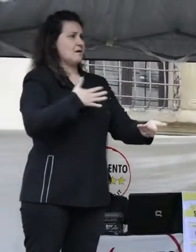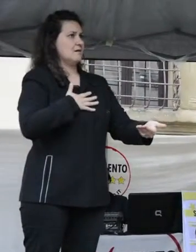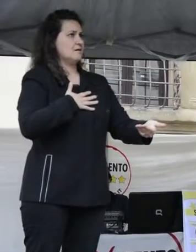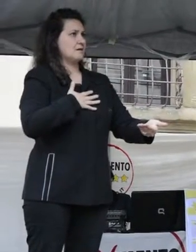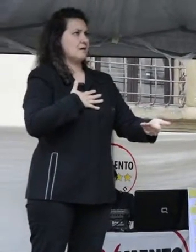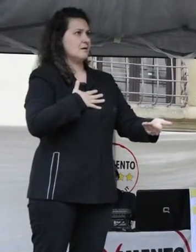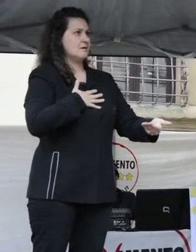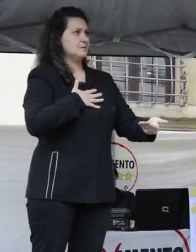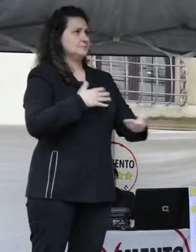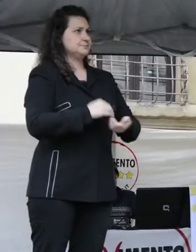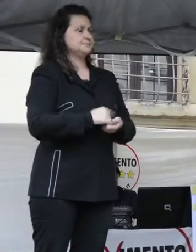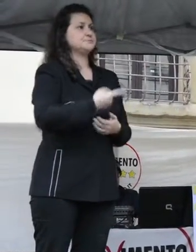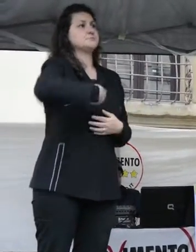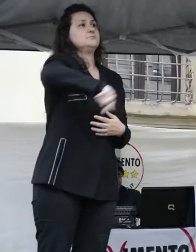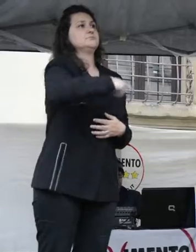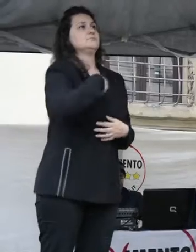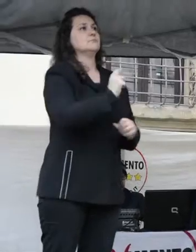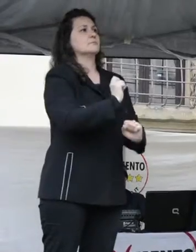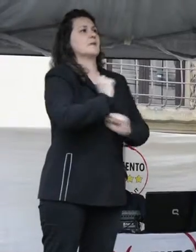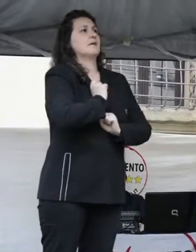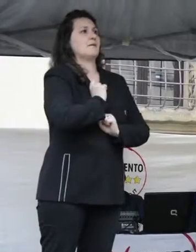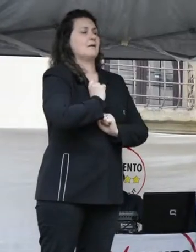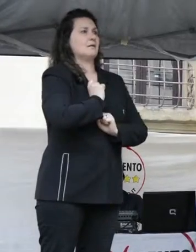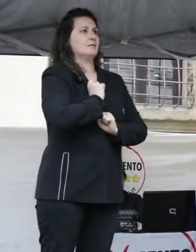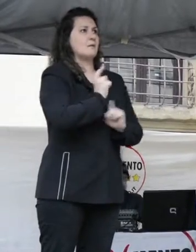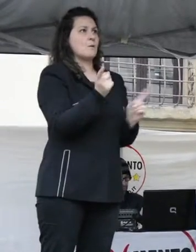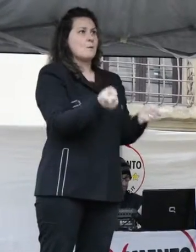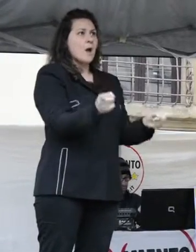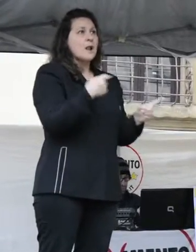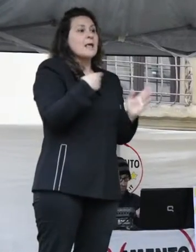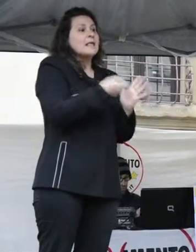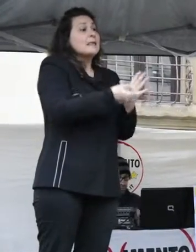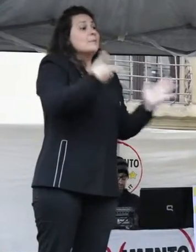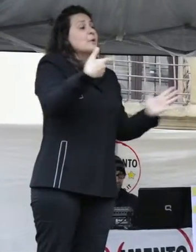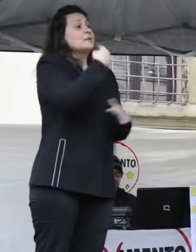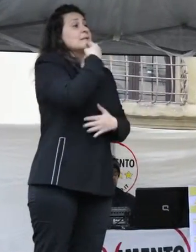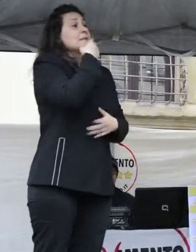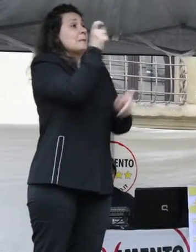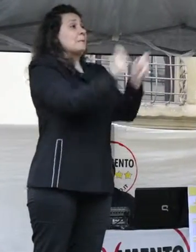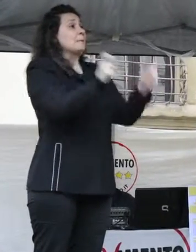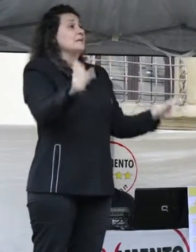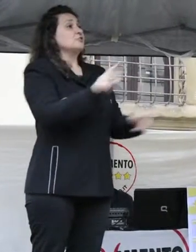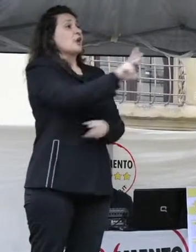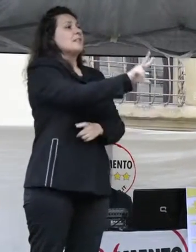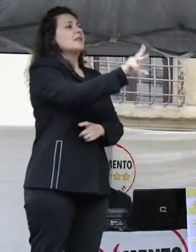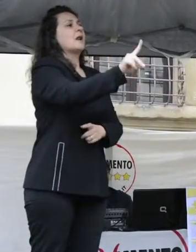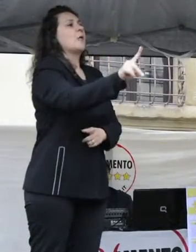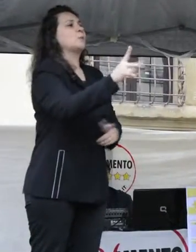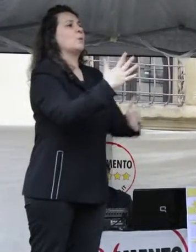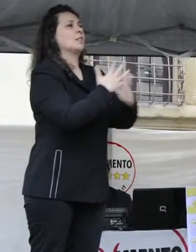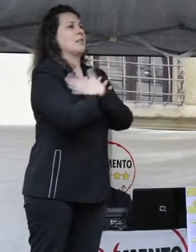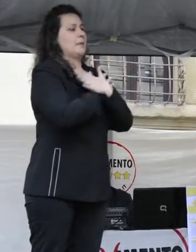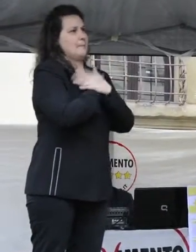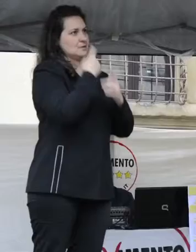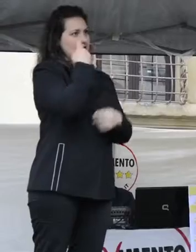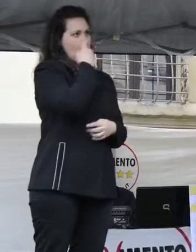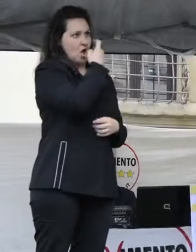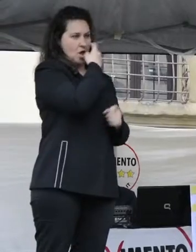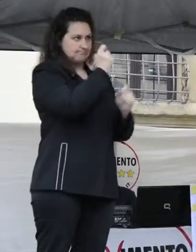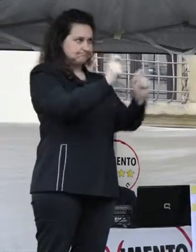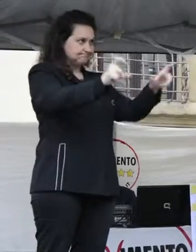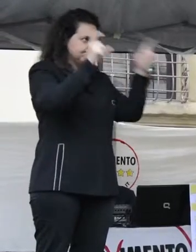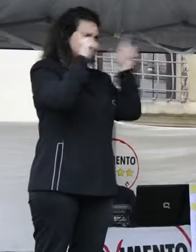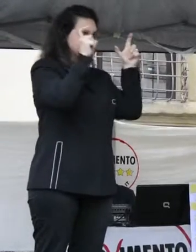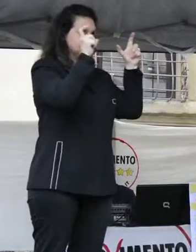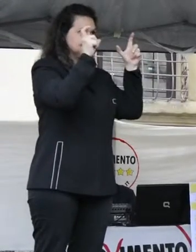Noi crediamo che sia importante che i cittadini il 31 maggio veramente aprano gli occhi finalmente,